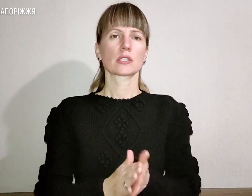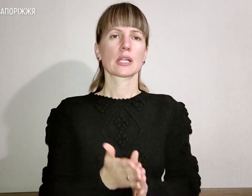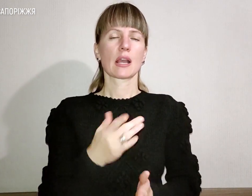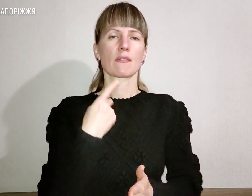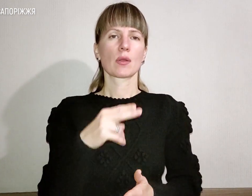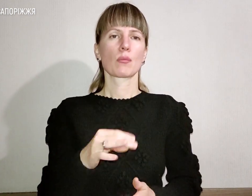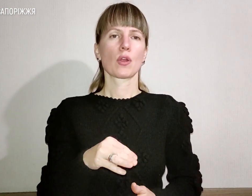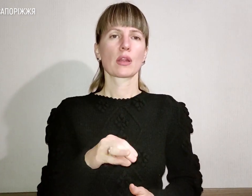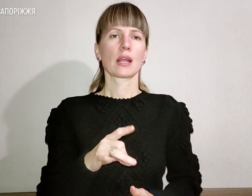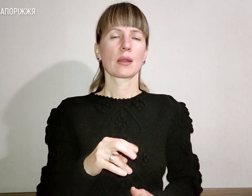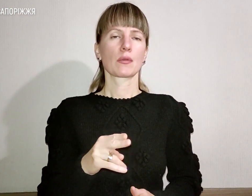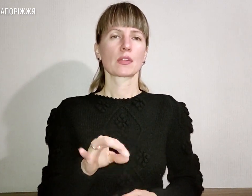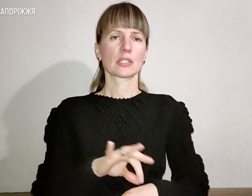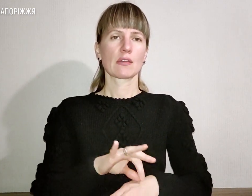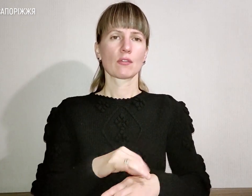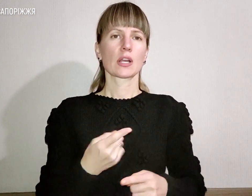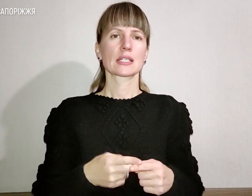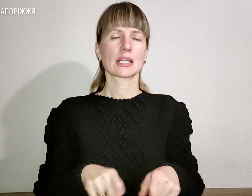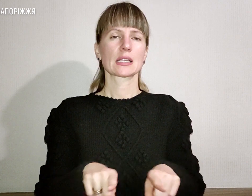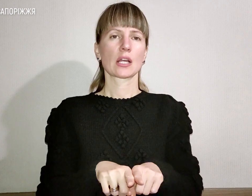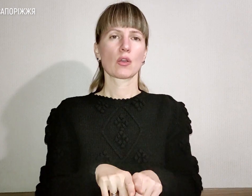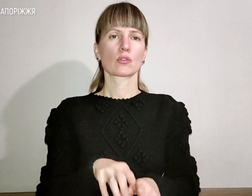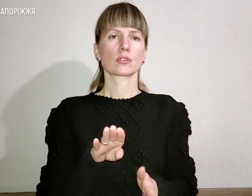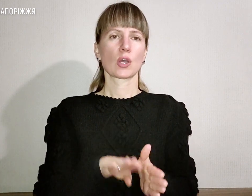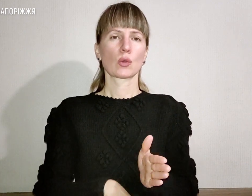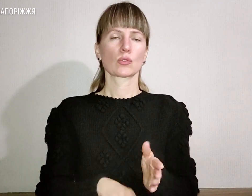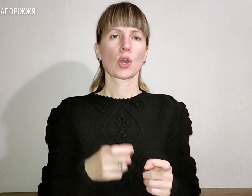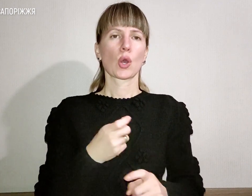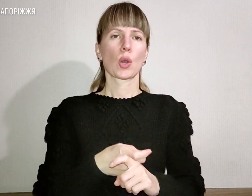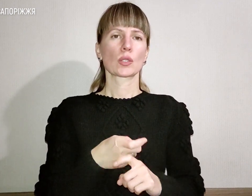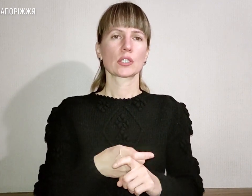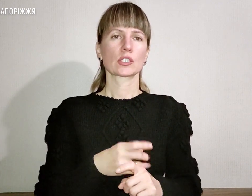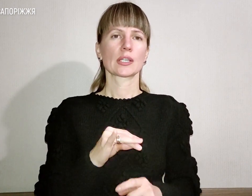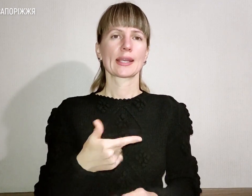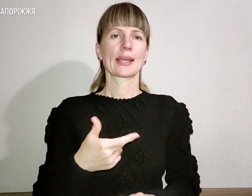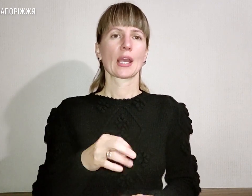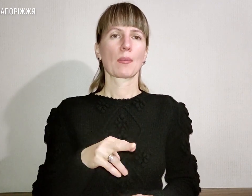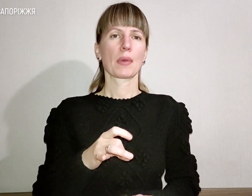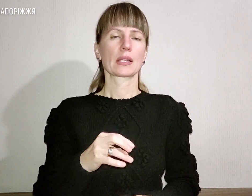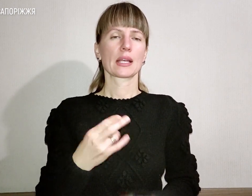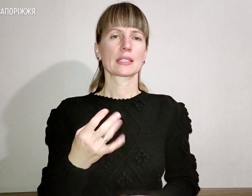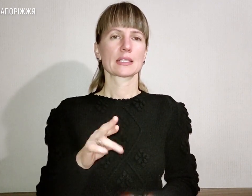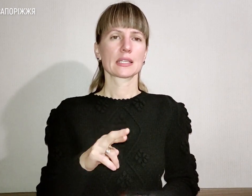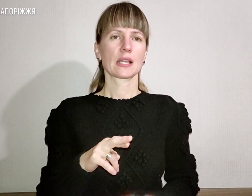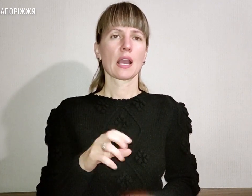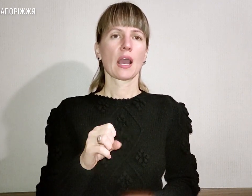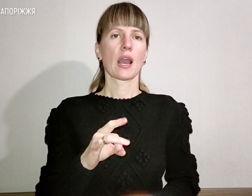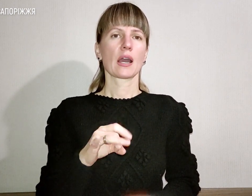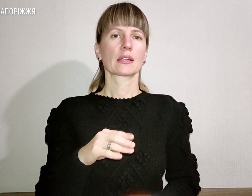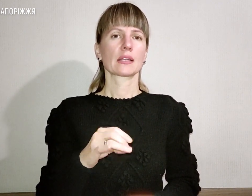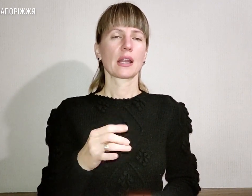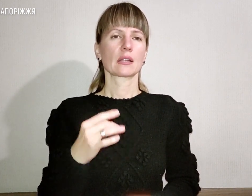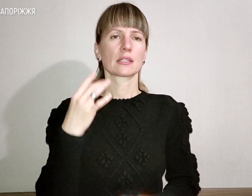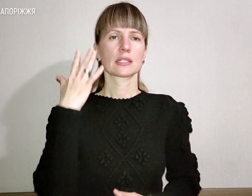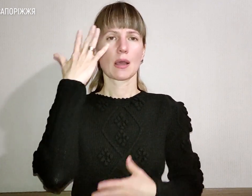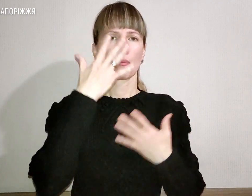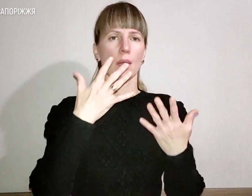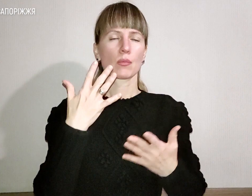терапевтичні захворювання, то це також загострення хронічних, гіпертензія артеріальна, запаморочення. У нас в мені також